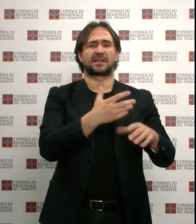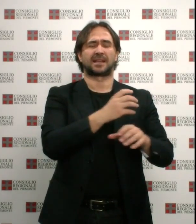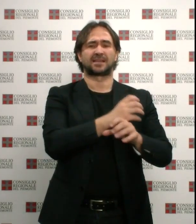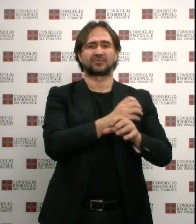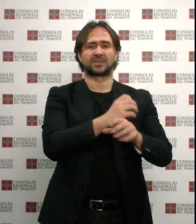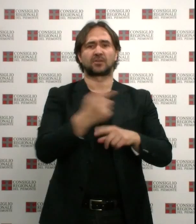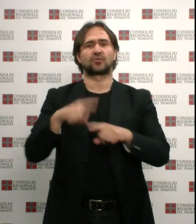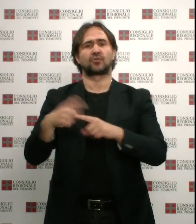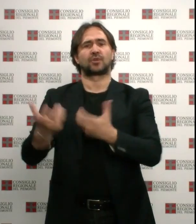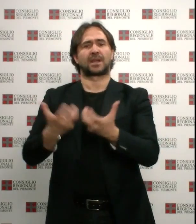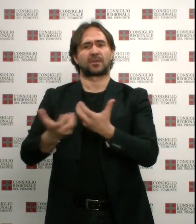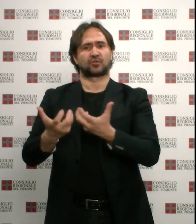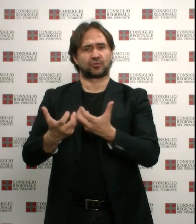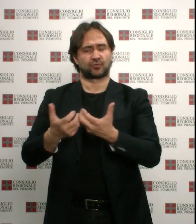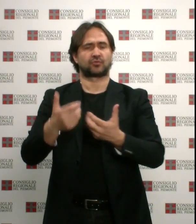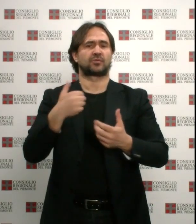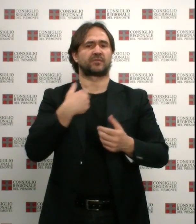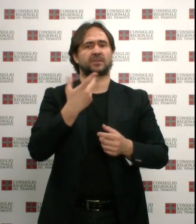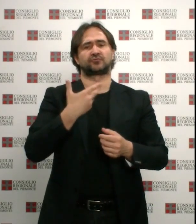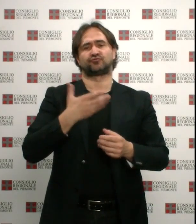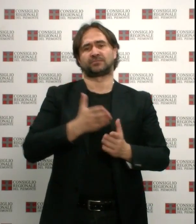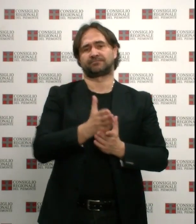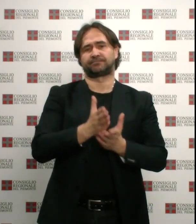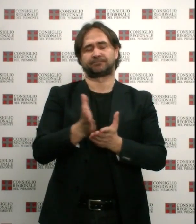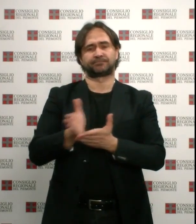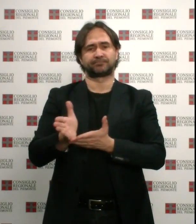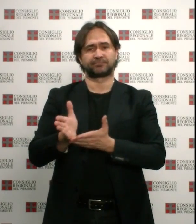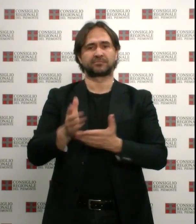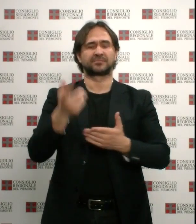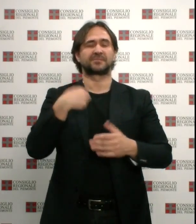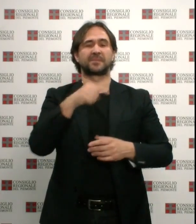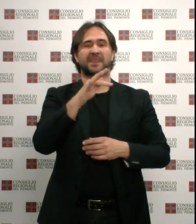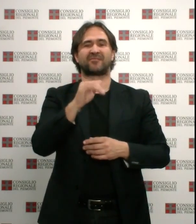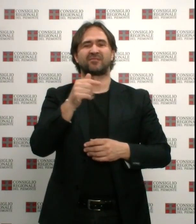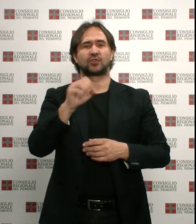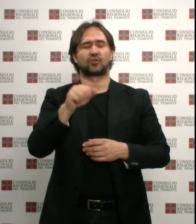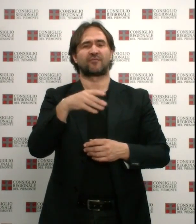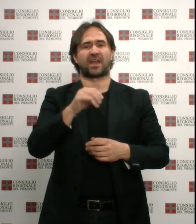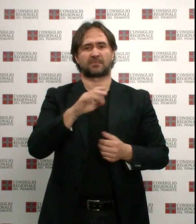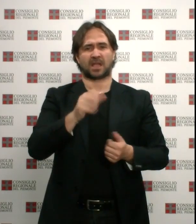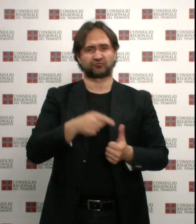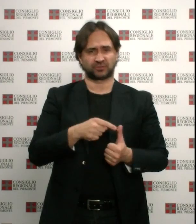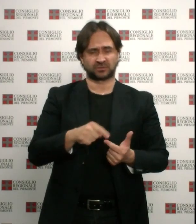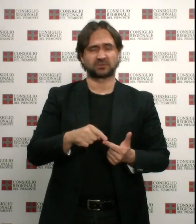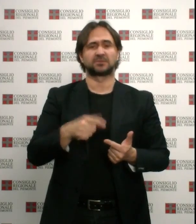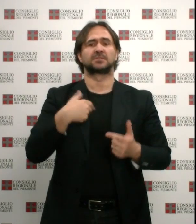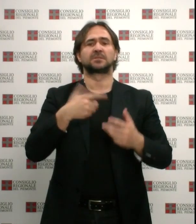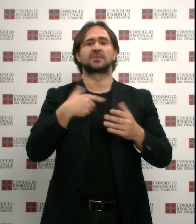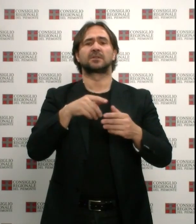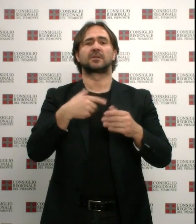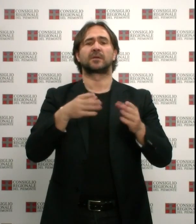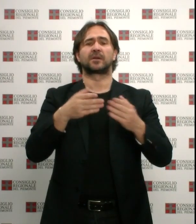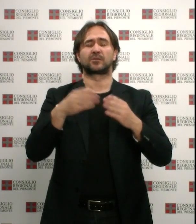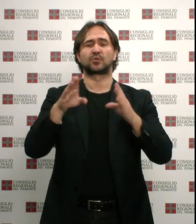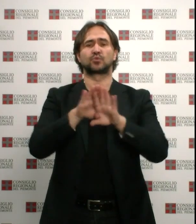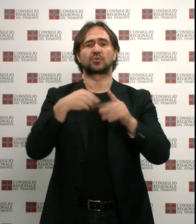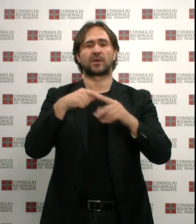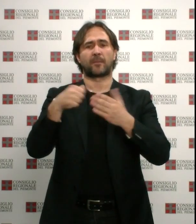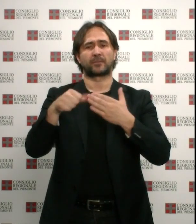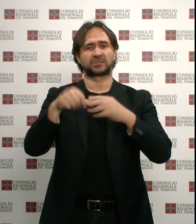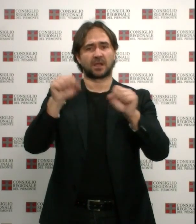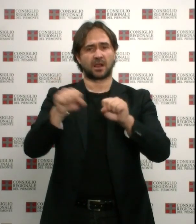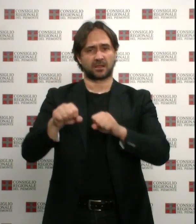l'esercizio provvisorio del bilancio e al 31 maggio il termine per l'istruttoria sugli assegni di studio. L'Assemblea poi ha adottato il piano per